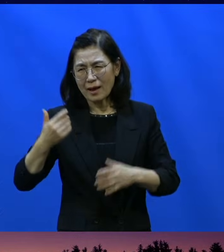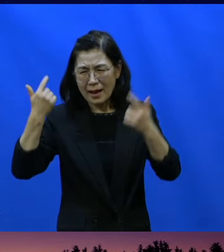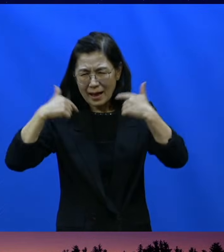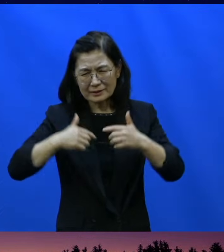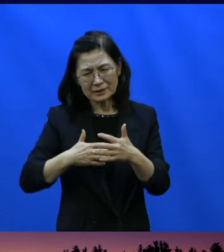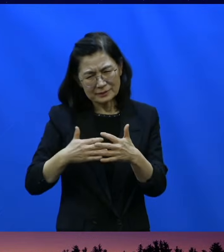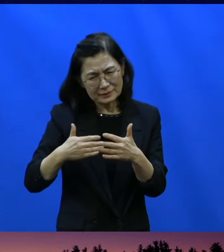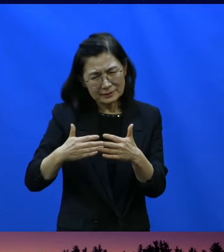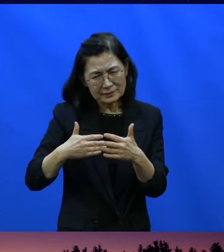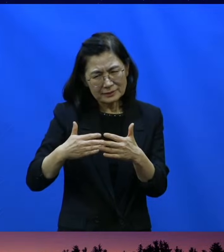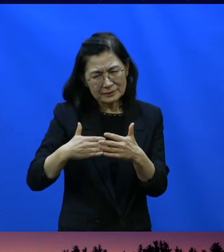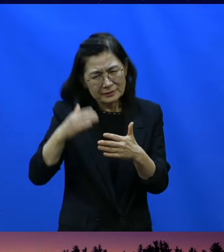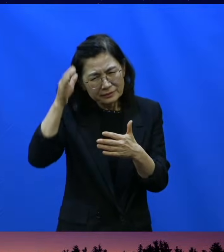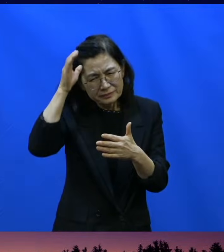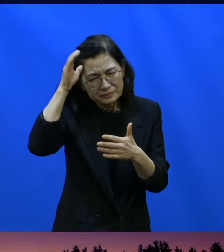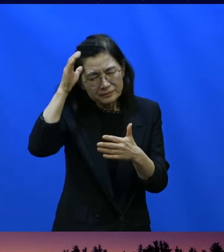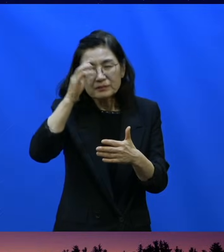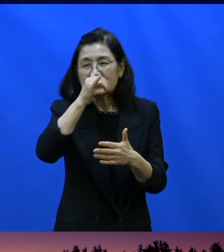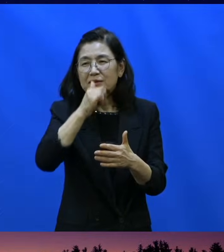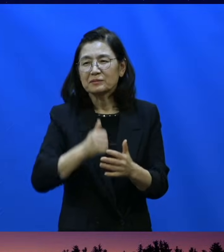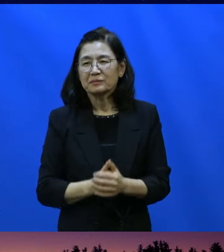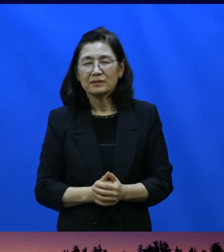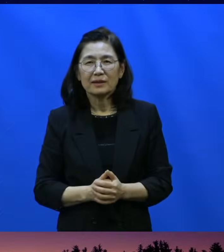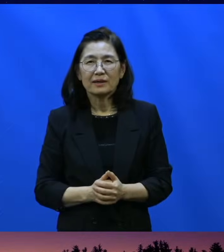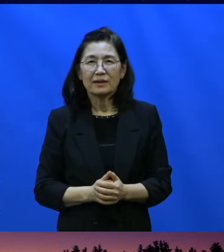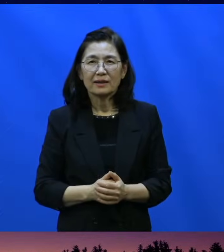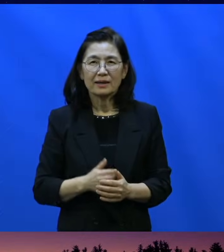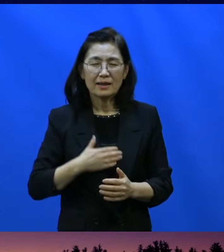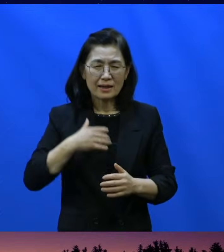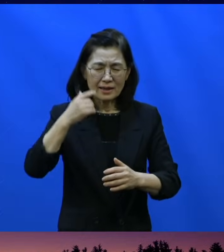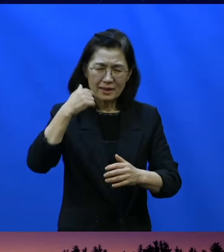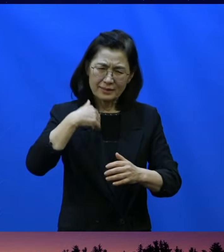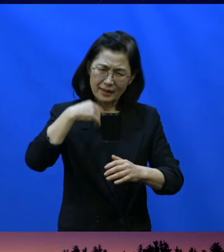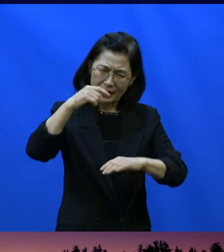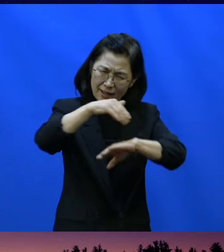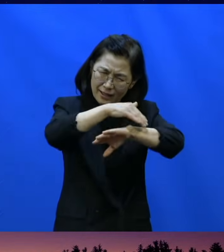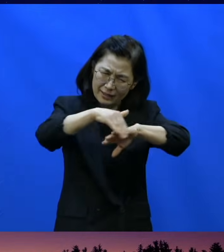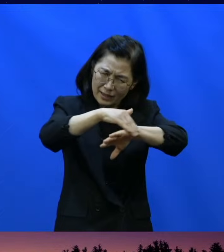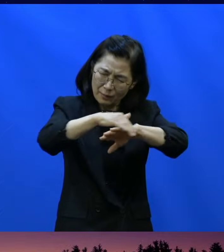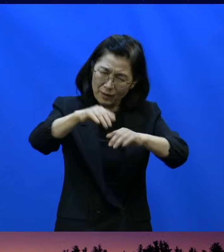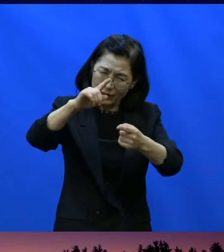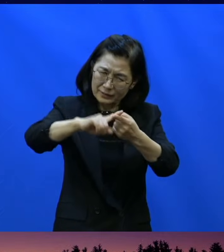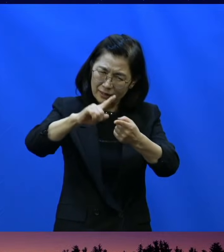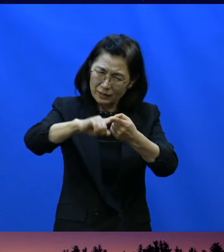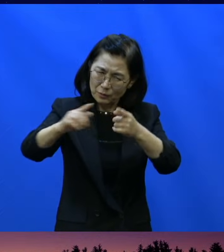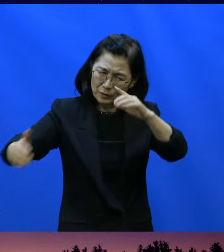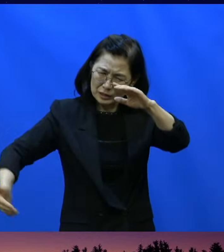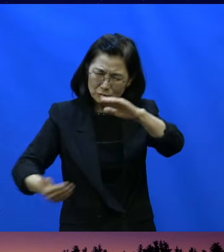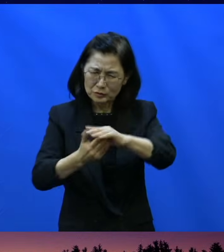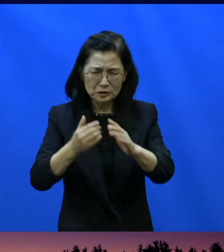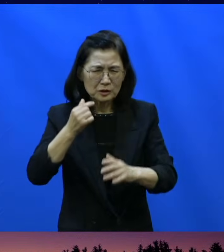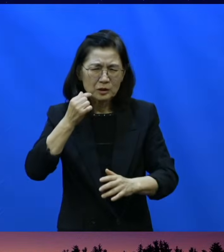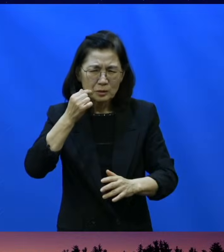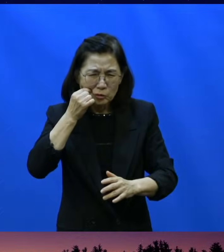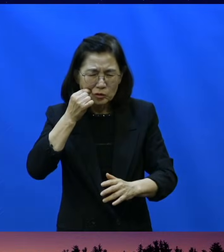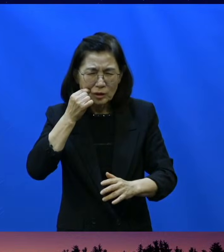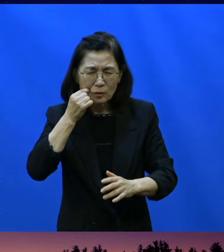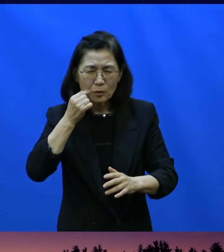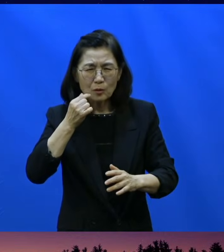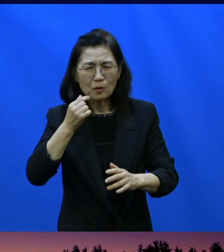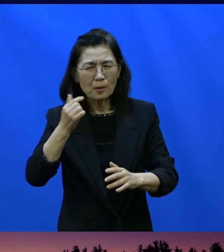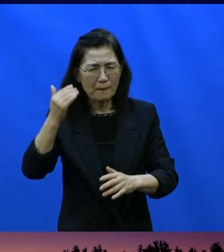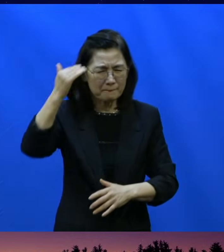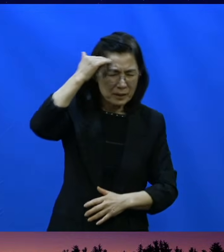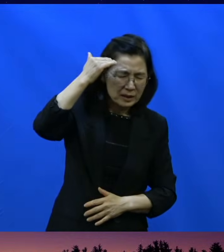거죠. 또 우리의 계획한 대로 또 다 안 돌아가요. 항상 그래요. 변수가 있어요. 가는 길에는 장애물이